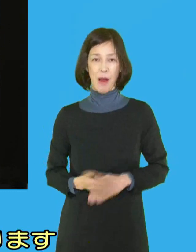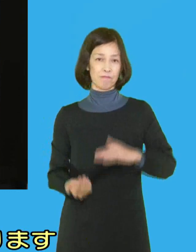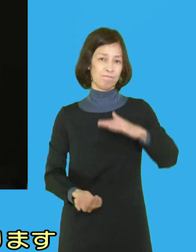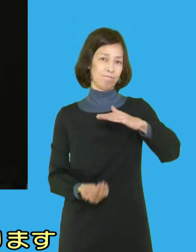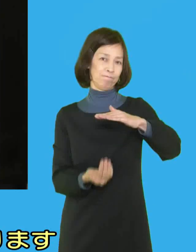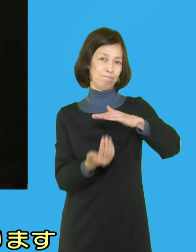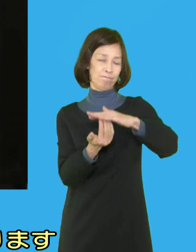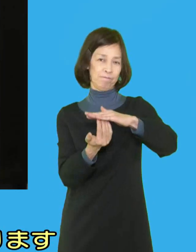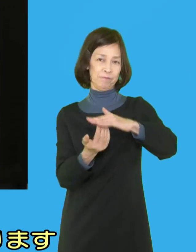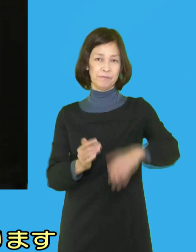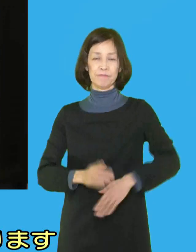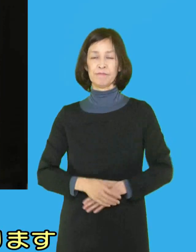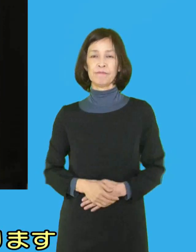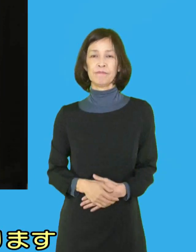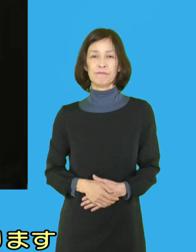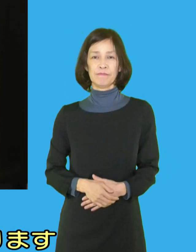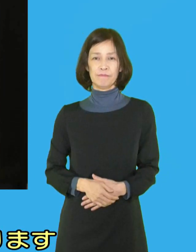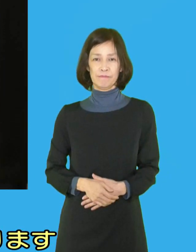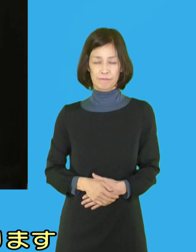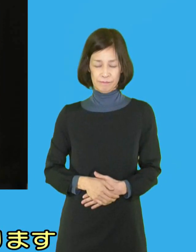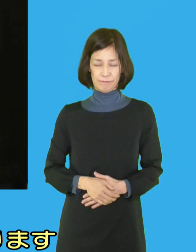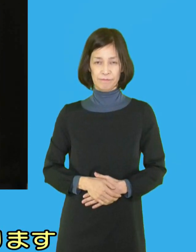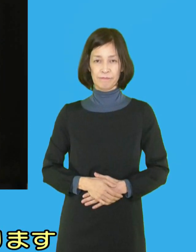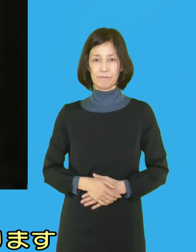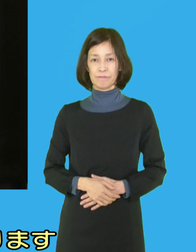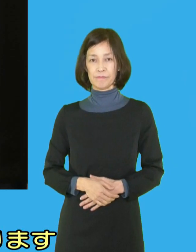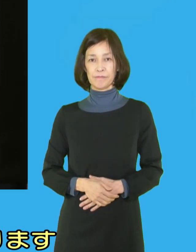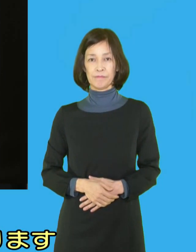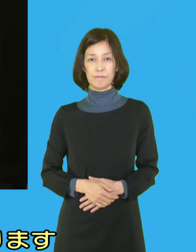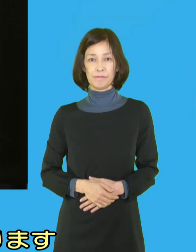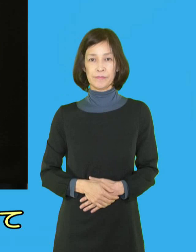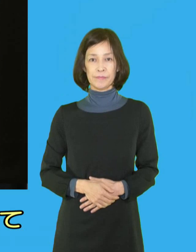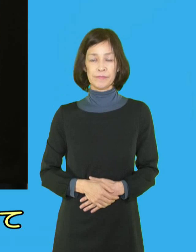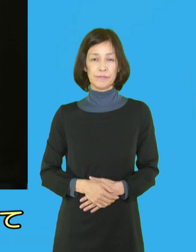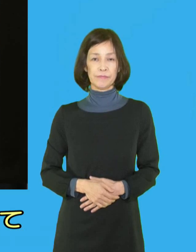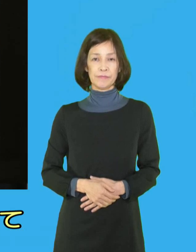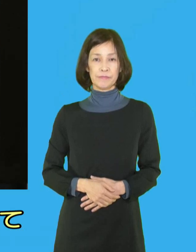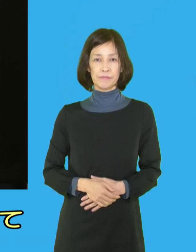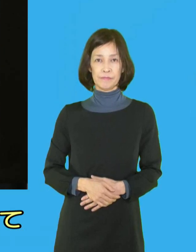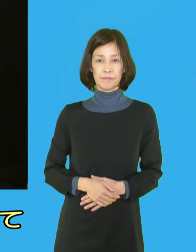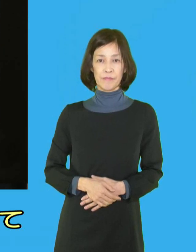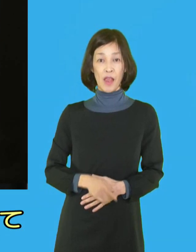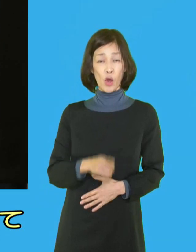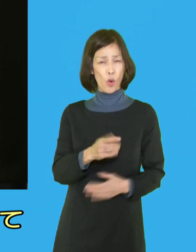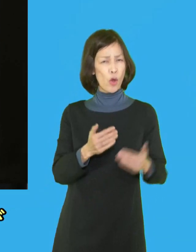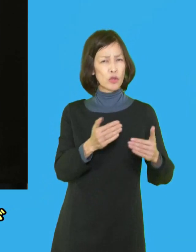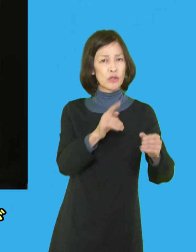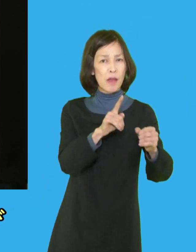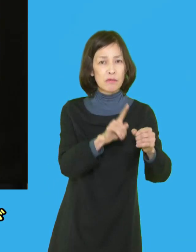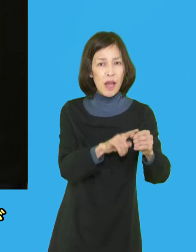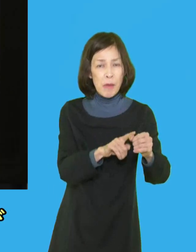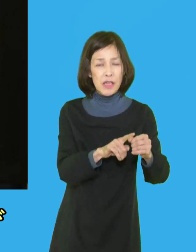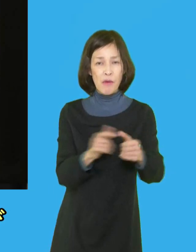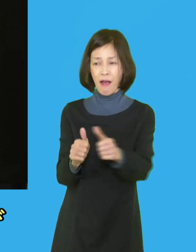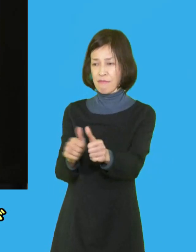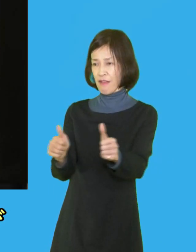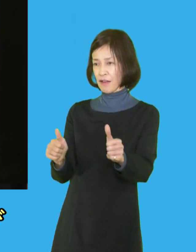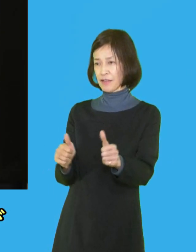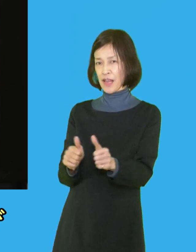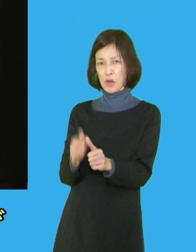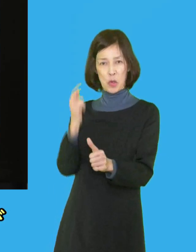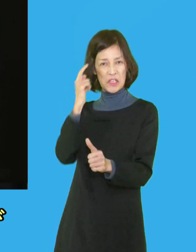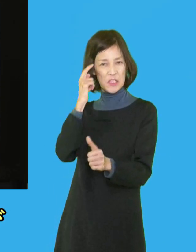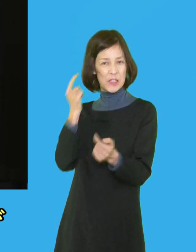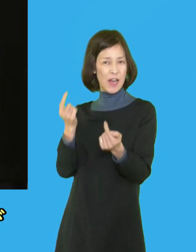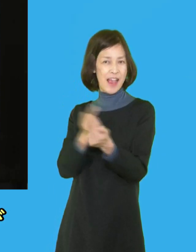の数字ということになります。まあ、一方でこれを進めていくためには、まあ、男性の意識改革